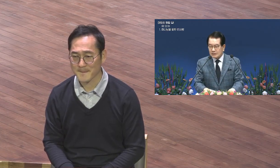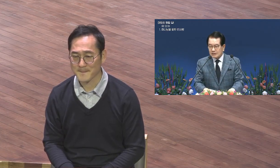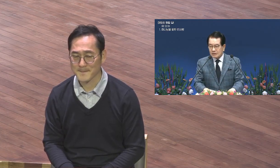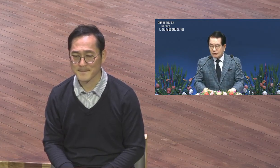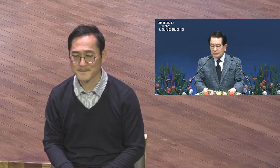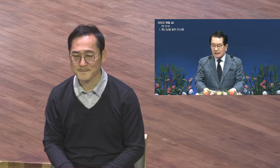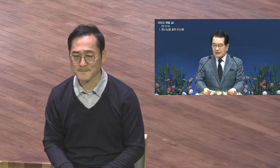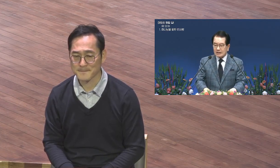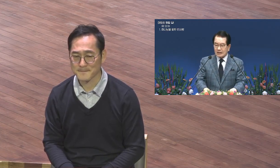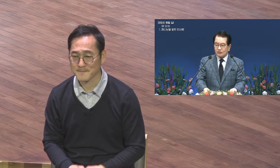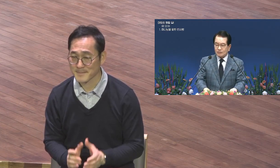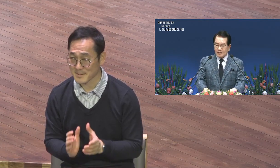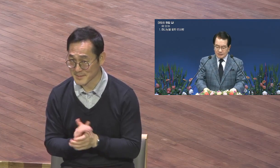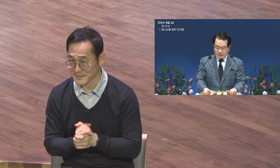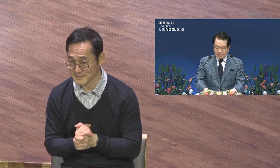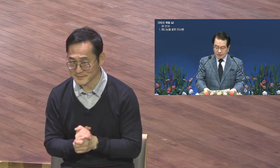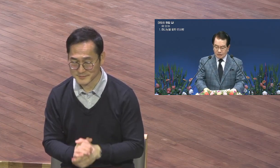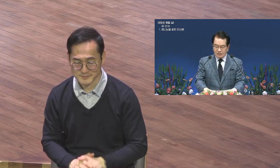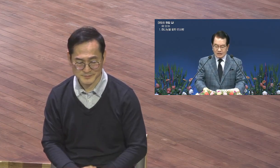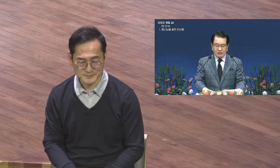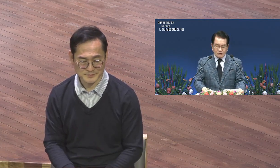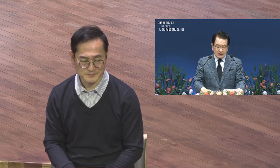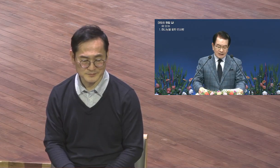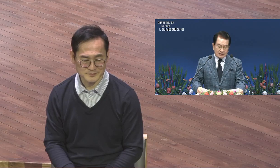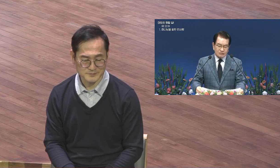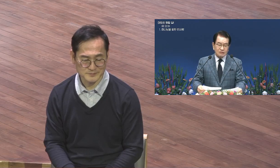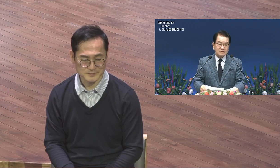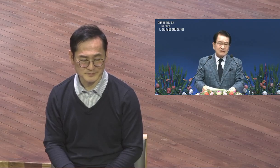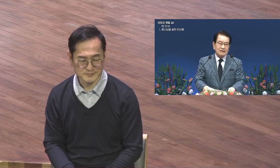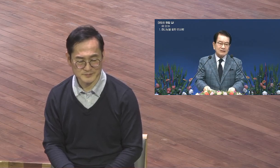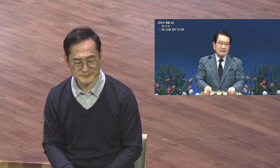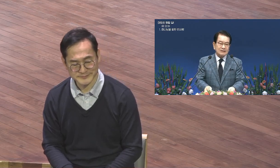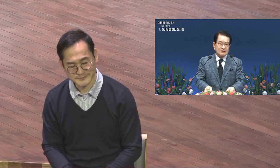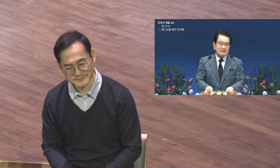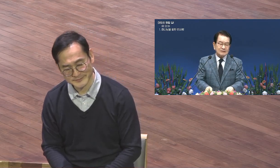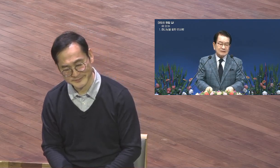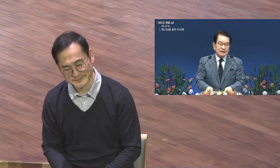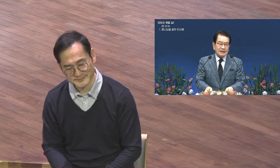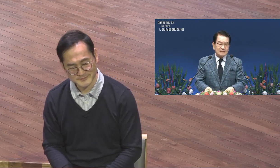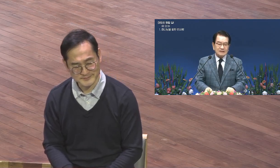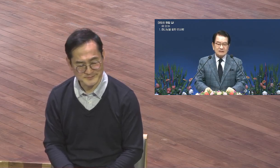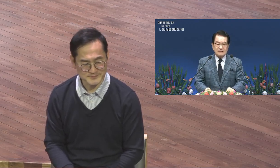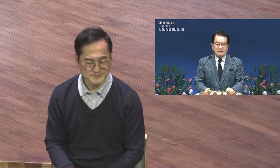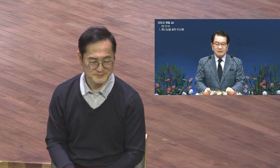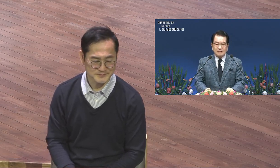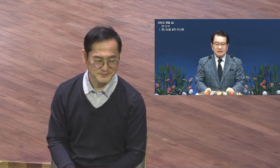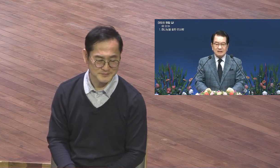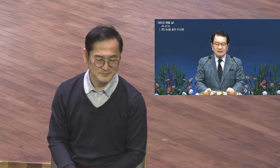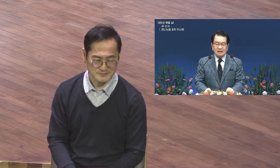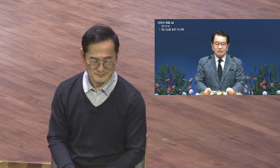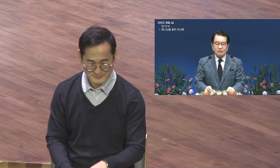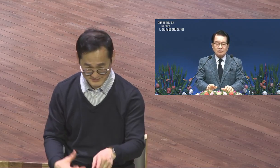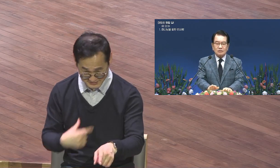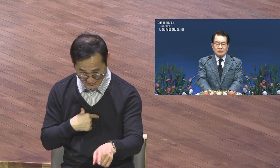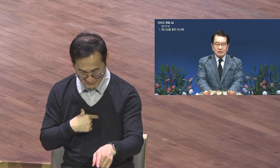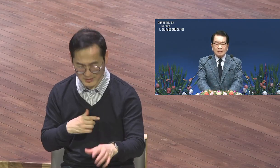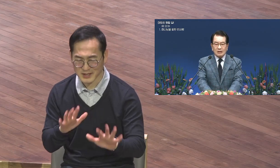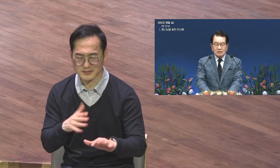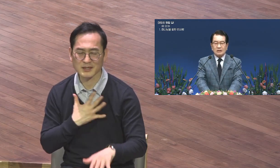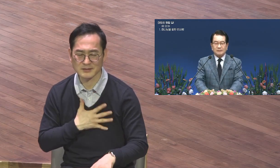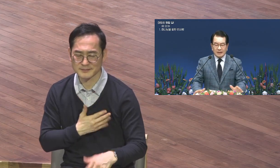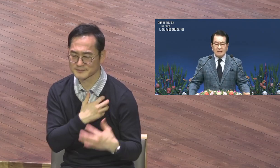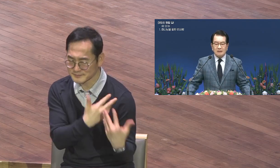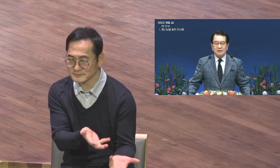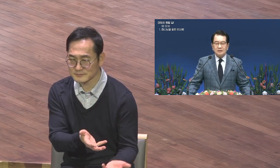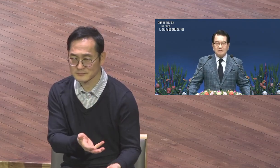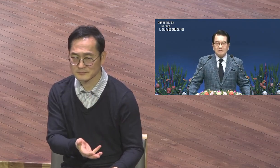아멘. 요즘 아이들이 한둘밖에 없다 보니까 옹냐옹냐 해가지고 그냥 아이들이 싫으면 그냥 그 나도